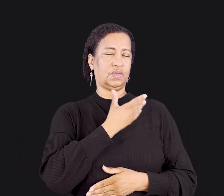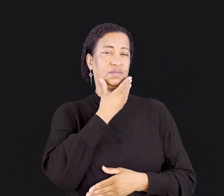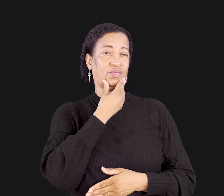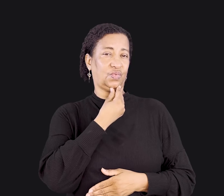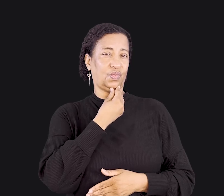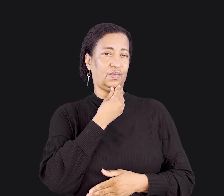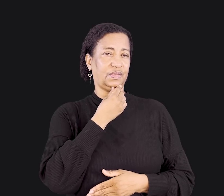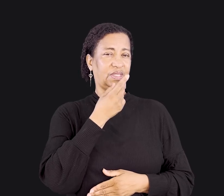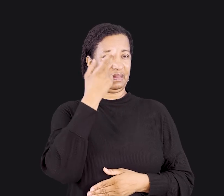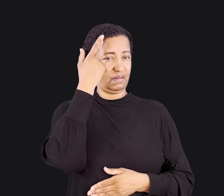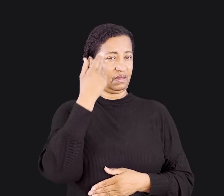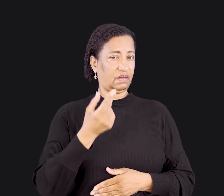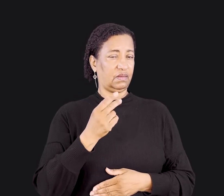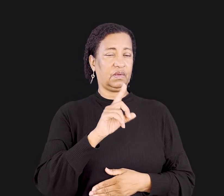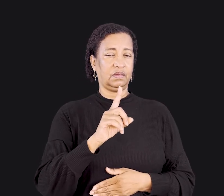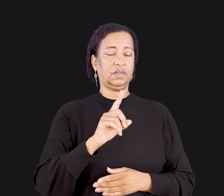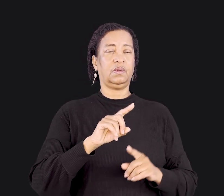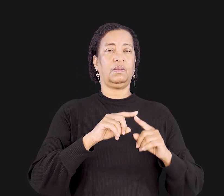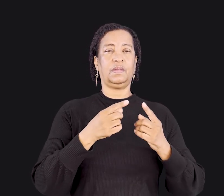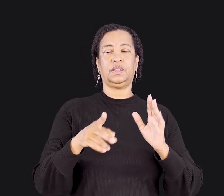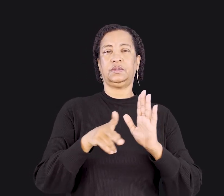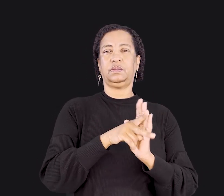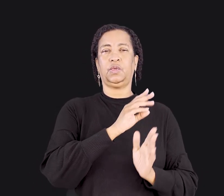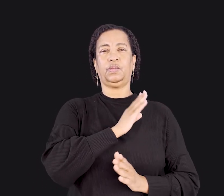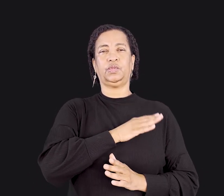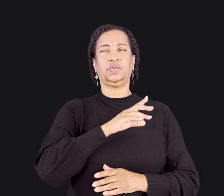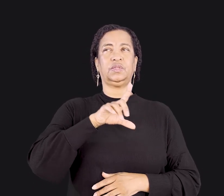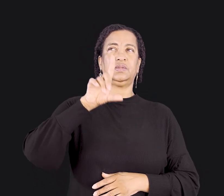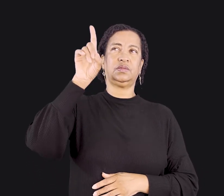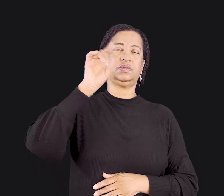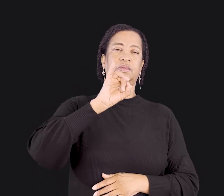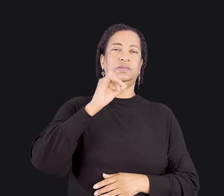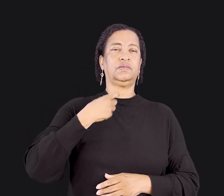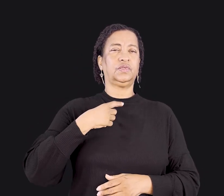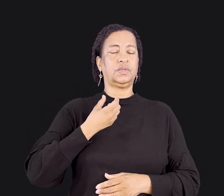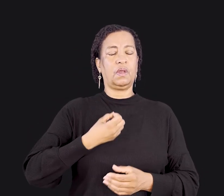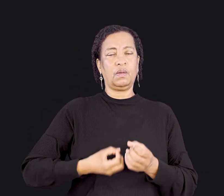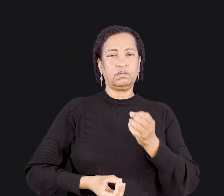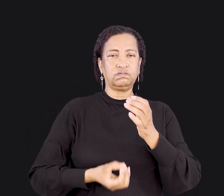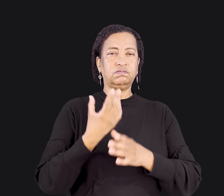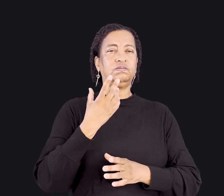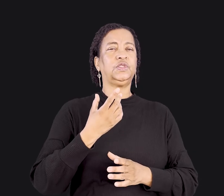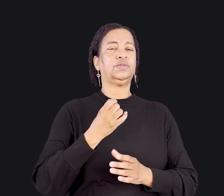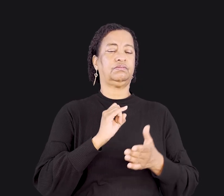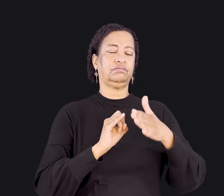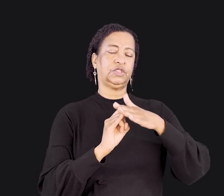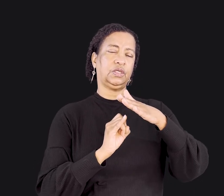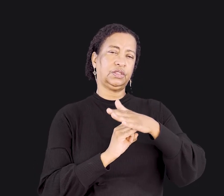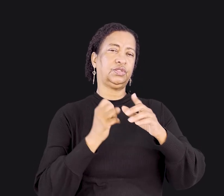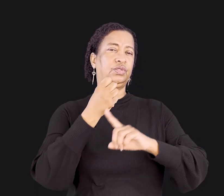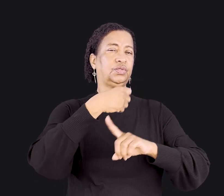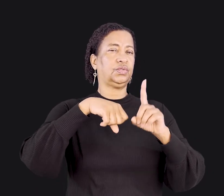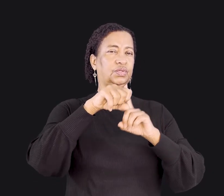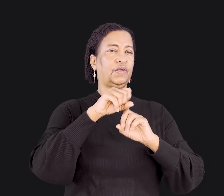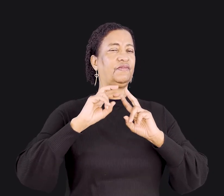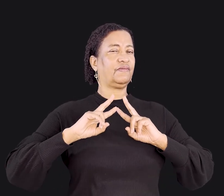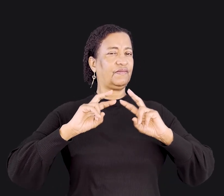homens, mas do coração de Deus. Se você buscar a origem das instituições sociais, vai constatar bem de